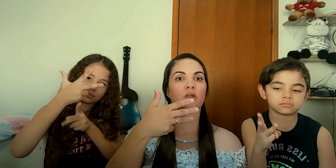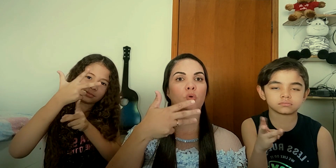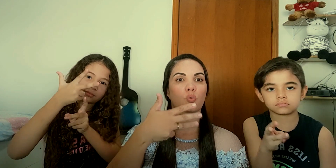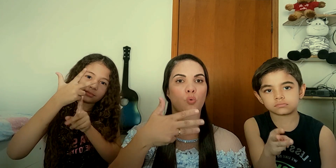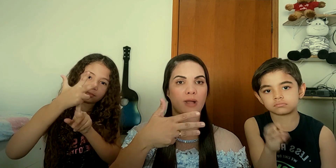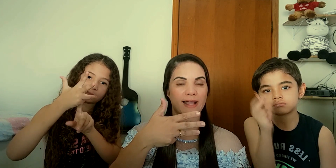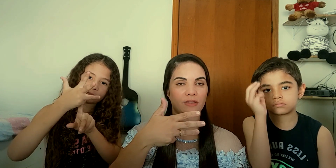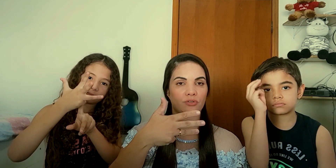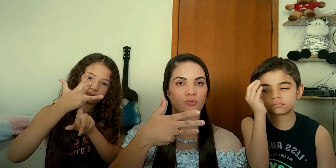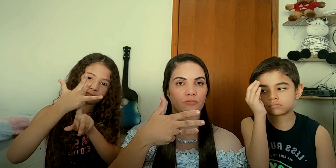Quatro.